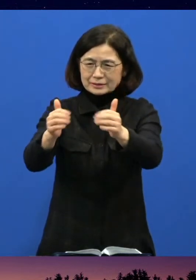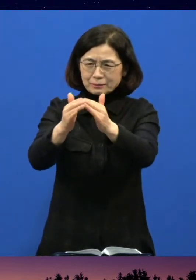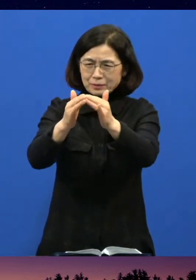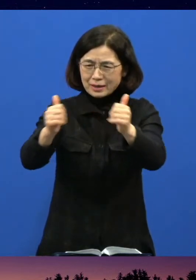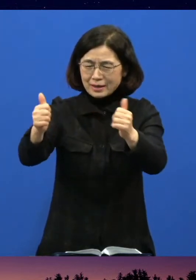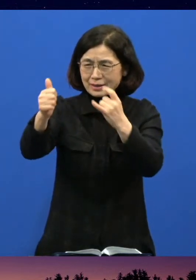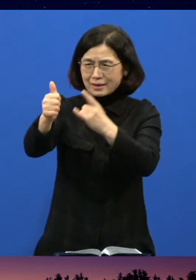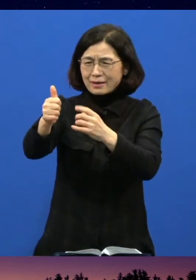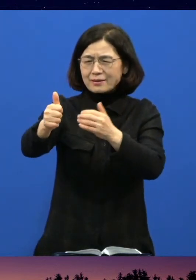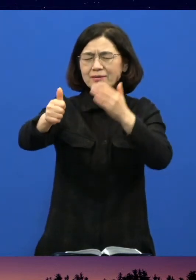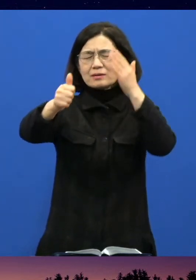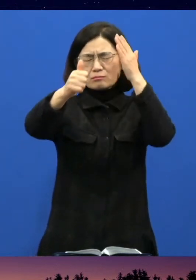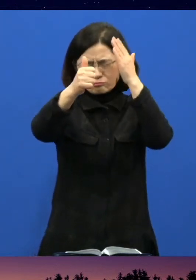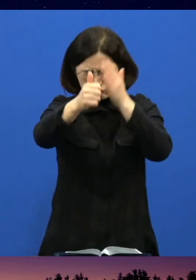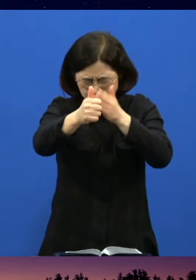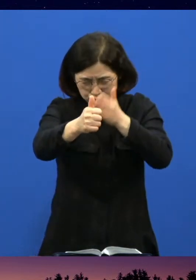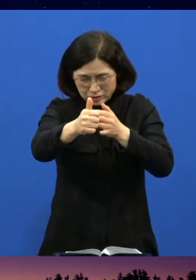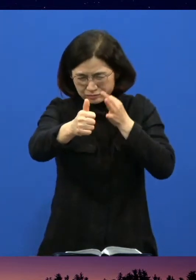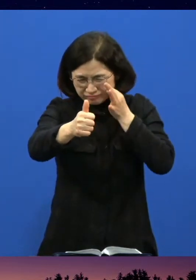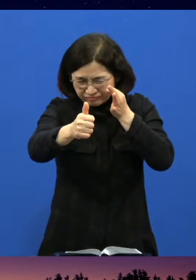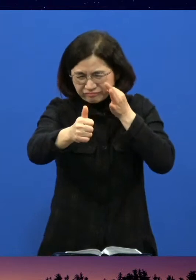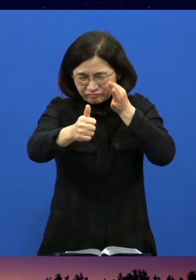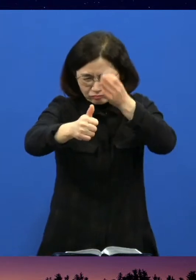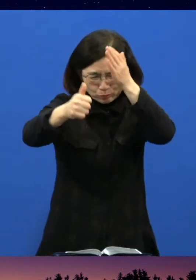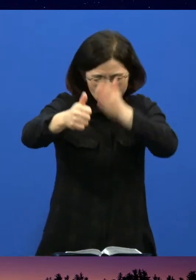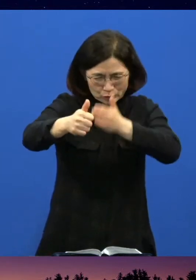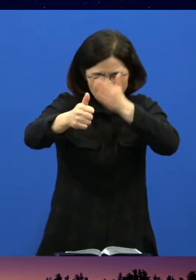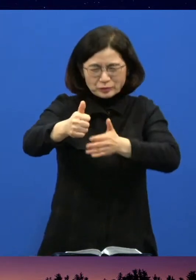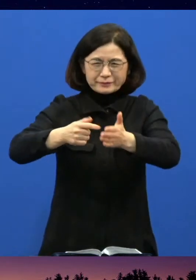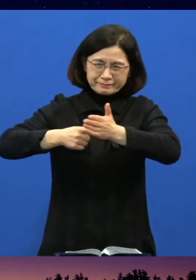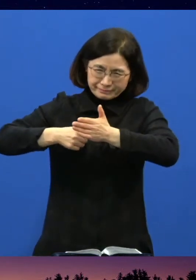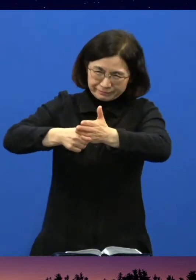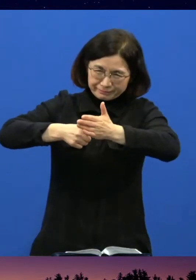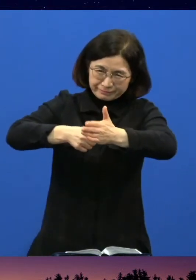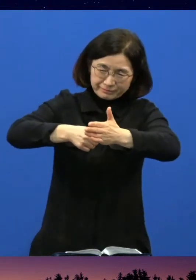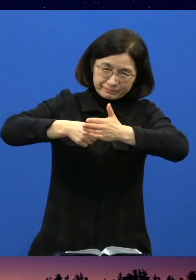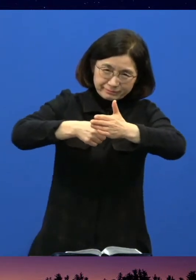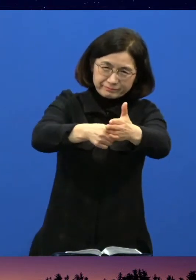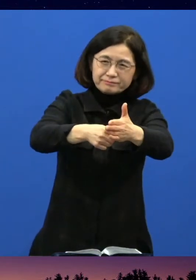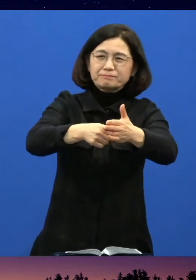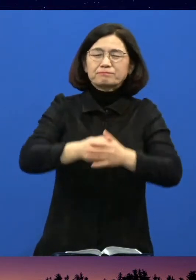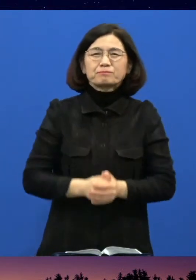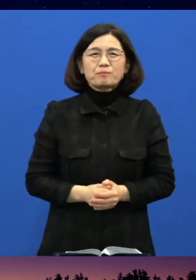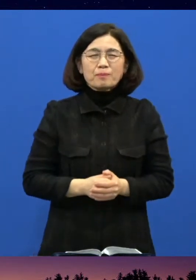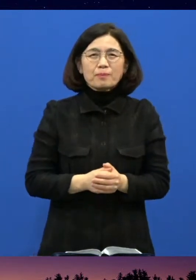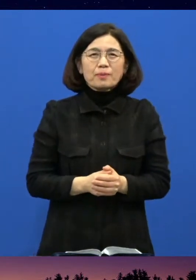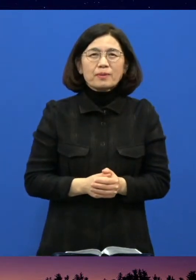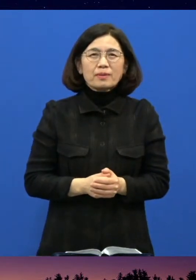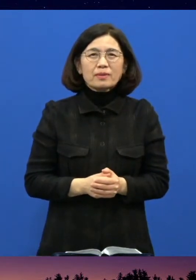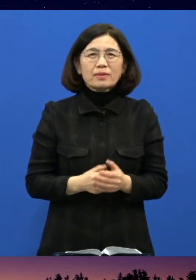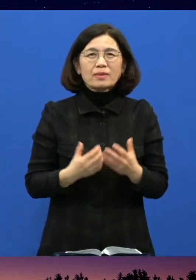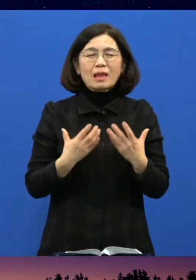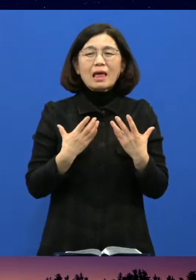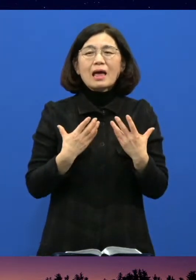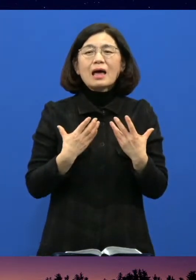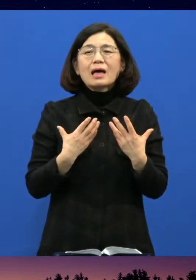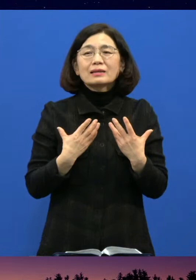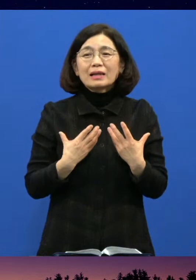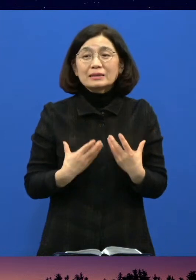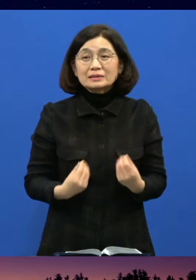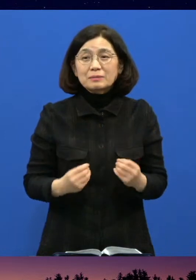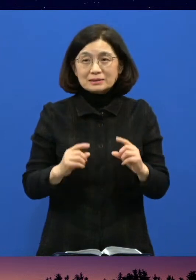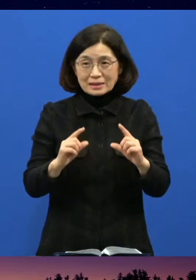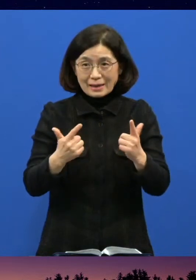거죠. 이게 낙심하지 않는다는 게. 그런데 오늘 여기서 낙심하지 않는 근거가 뭐냐는